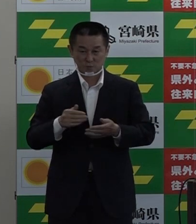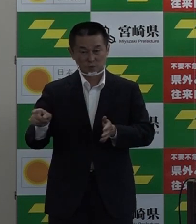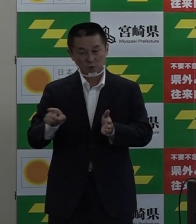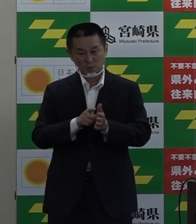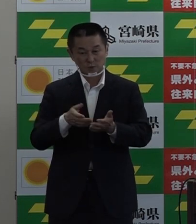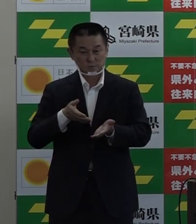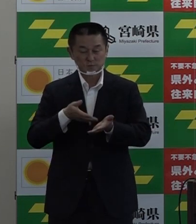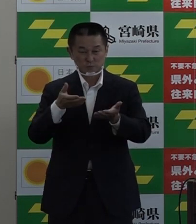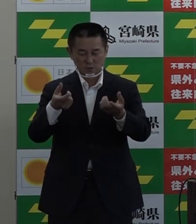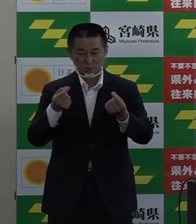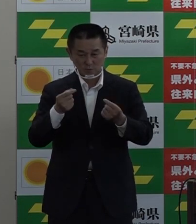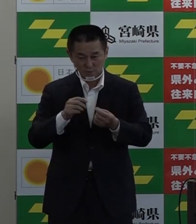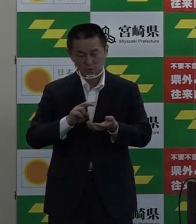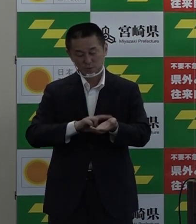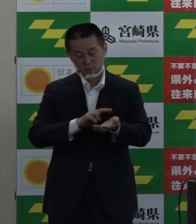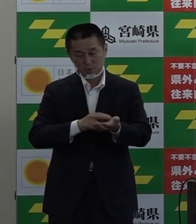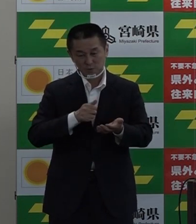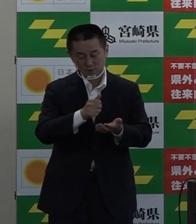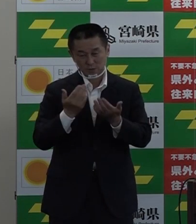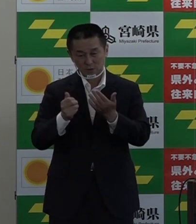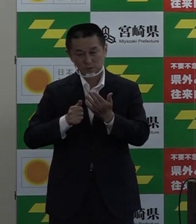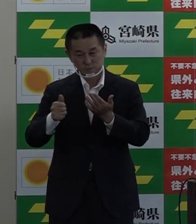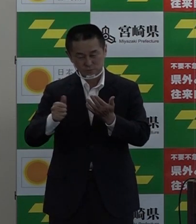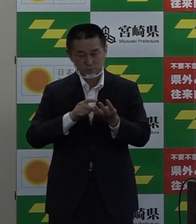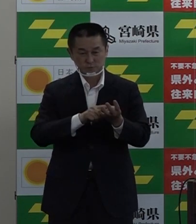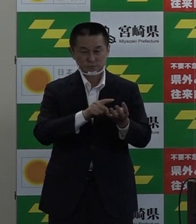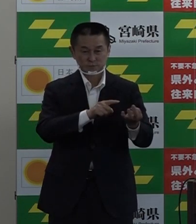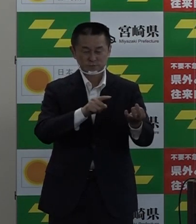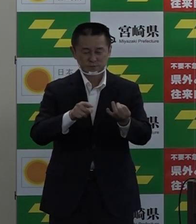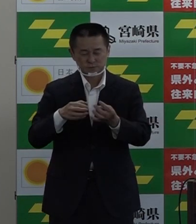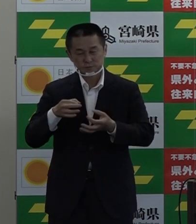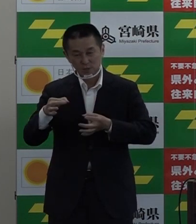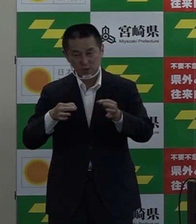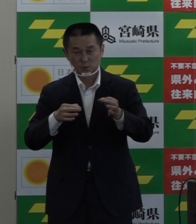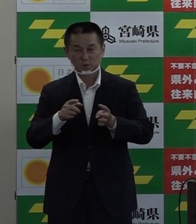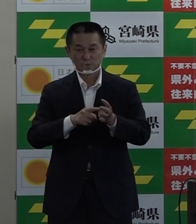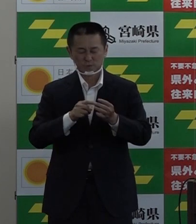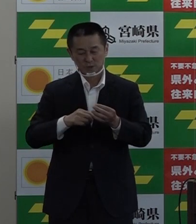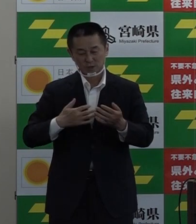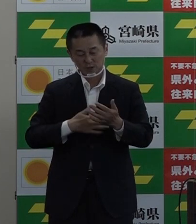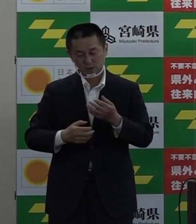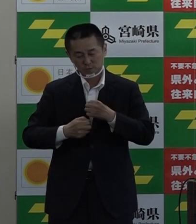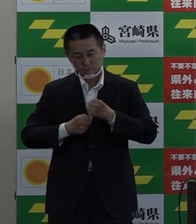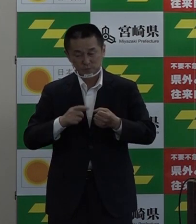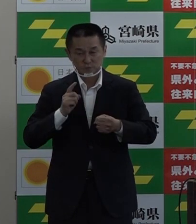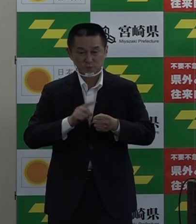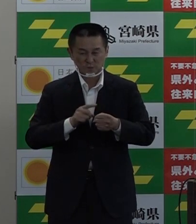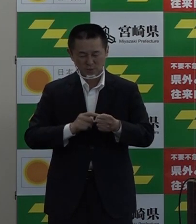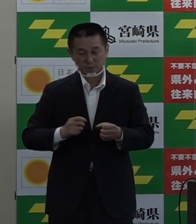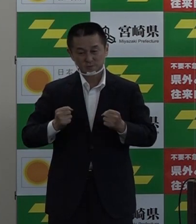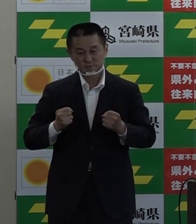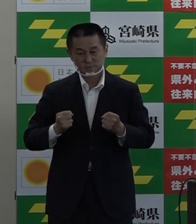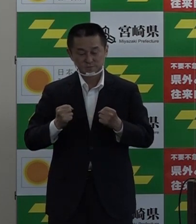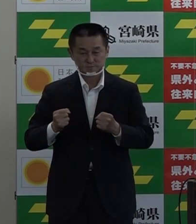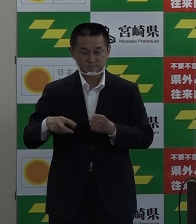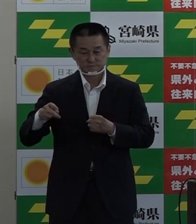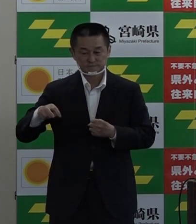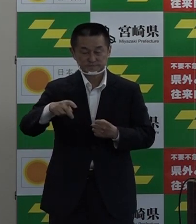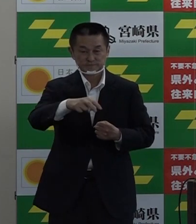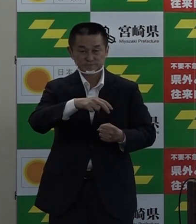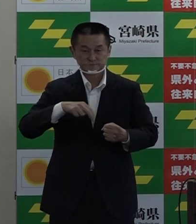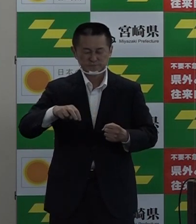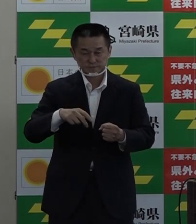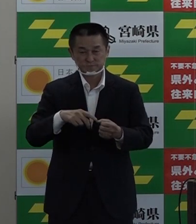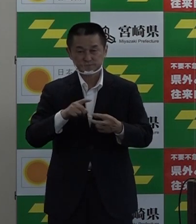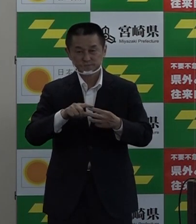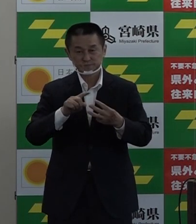ておりますが、通院だったり通学通勤お買い物、健康のための、ジョギング等ですね、散歩、そ